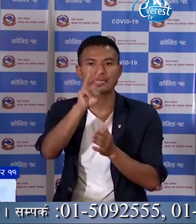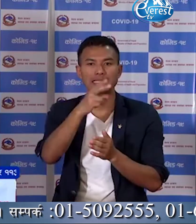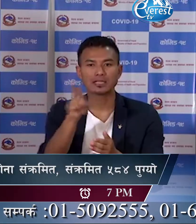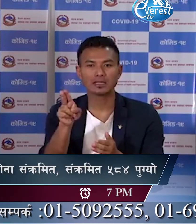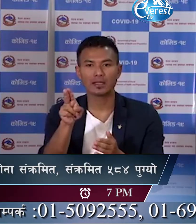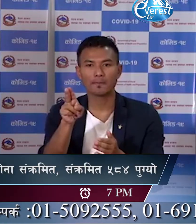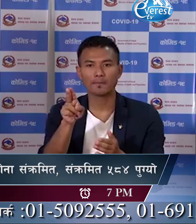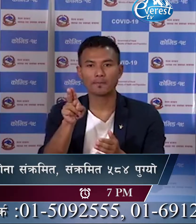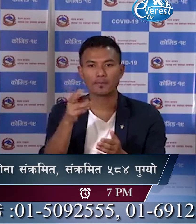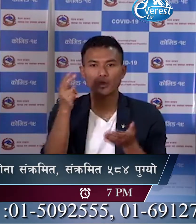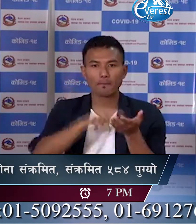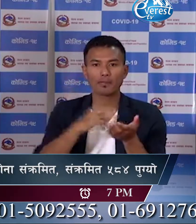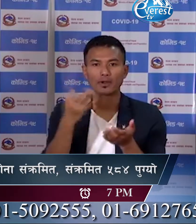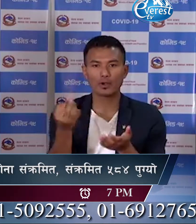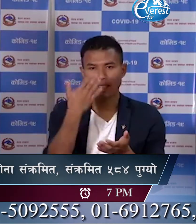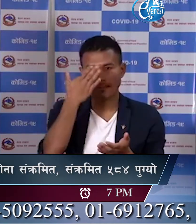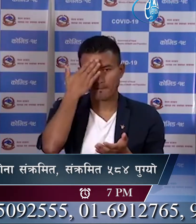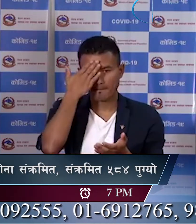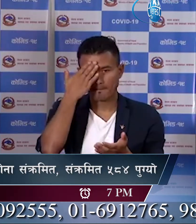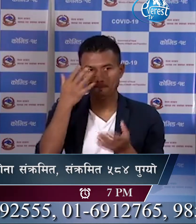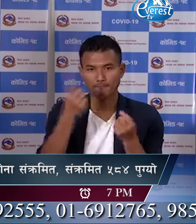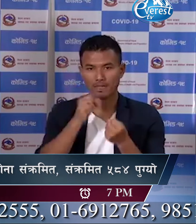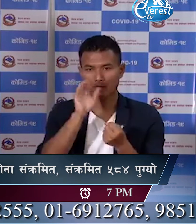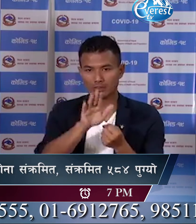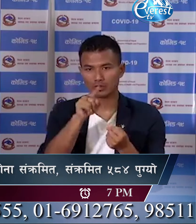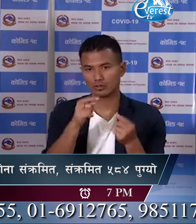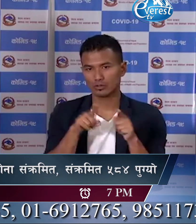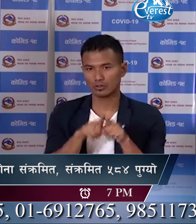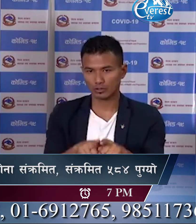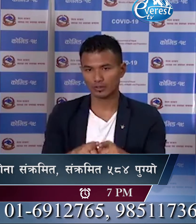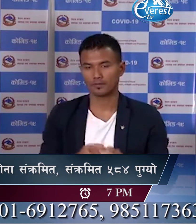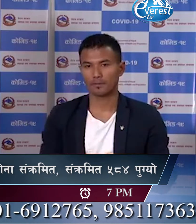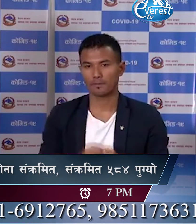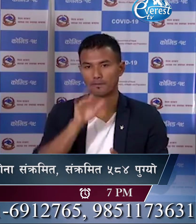3 थप संक्रमितको पहिचान भएको छ। यो सँगै